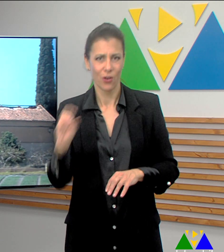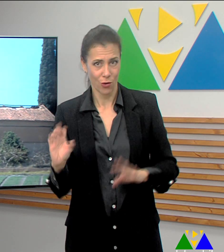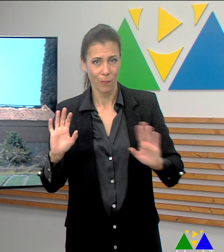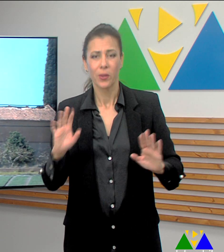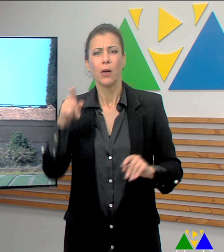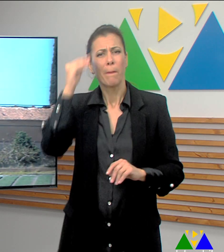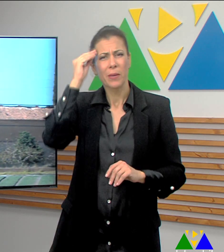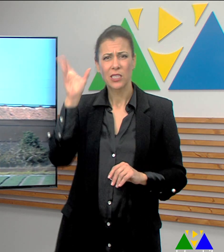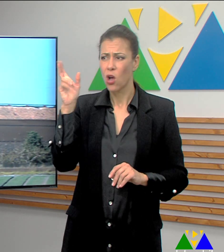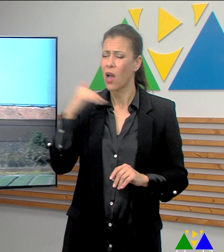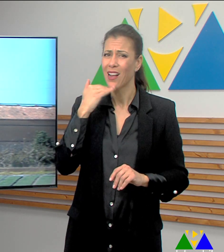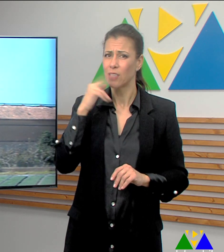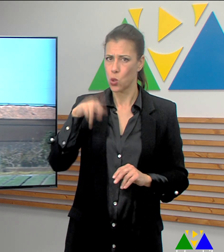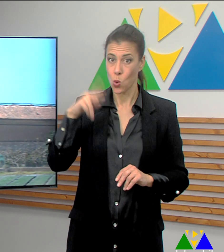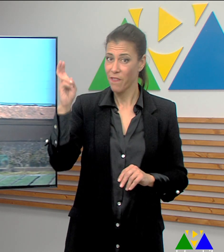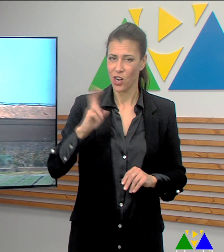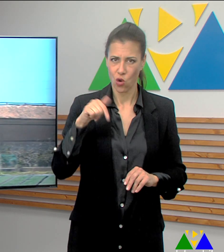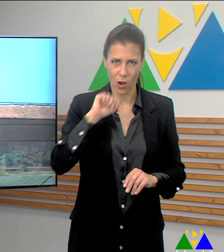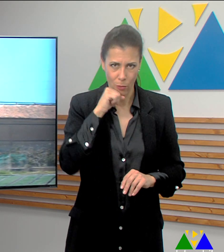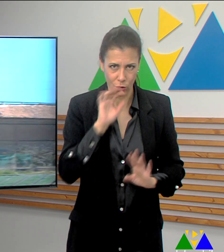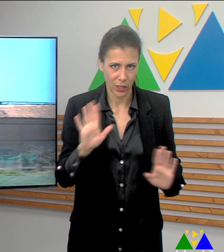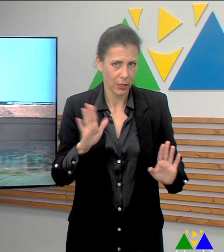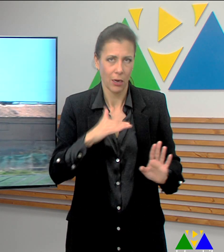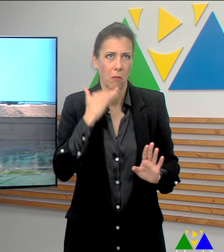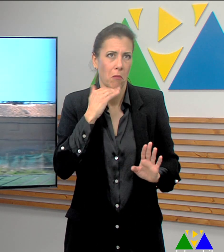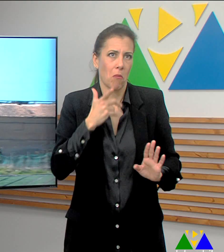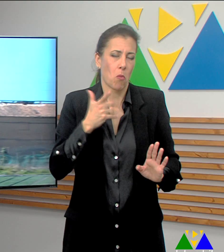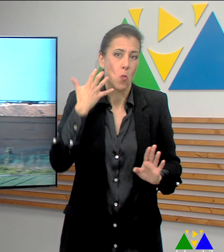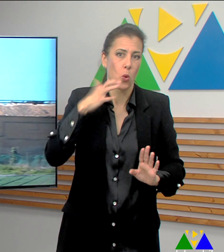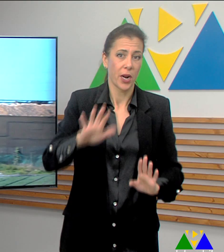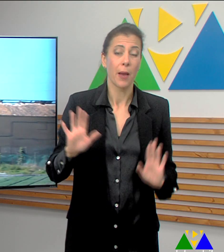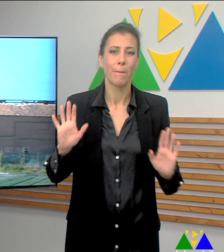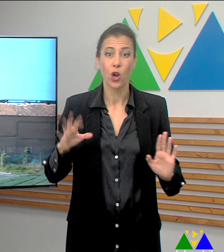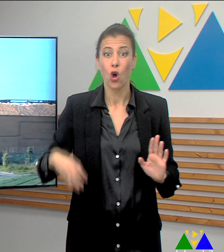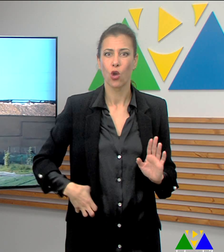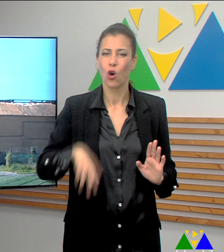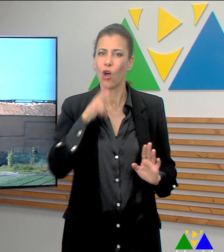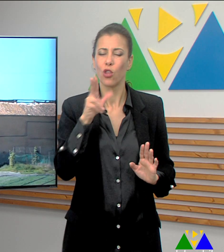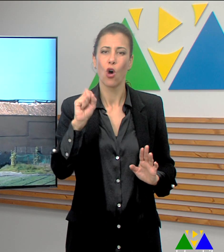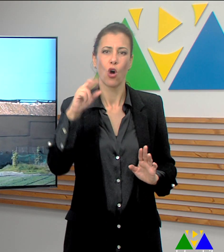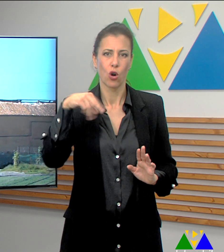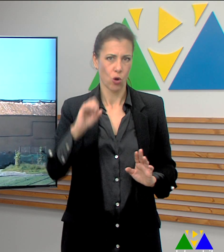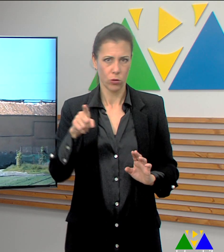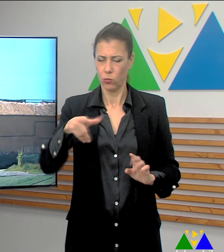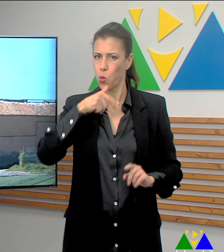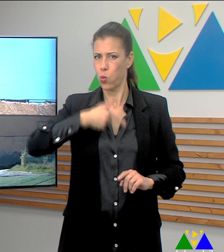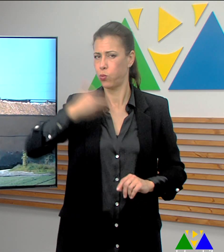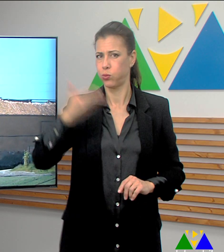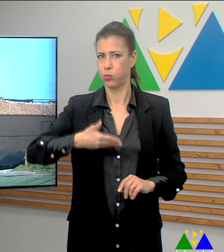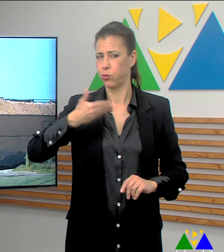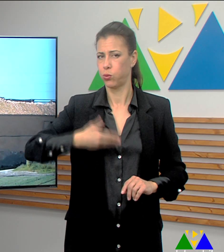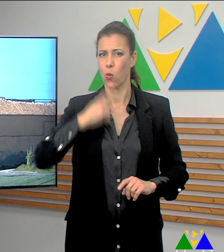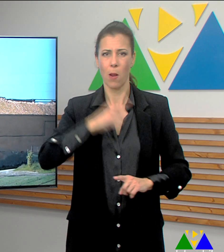a Motril casi nunca, ¿no? Es decir, que rara vez venían por Motril, pero el conde de Borno fue el alférez mayor de Motril, era el que